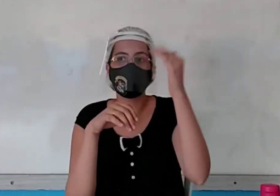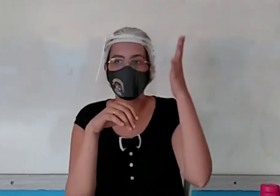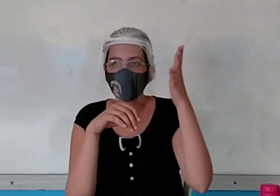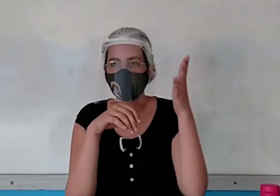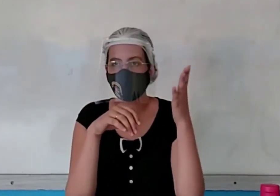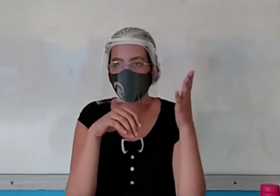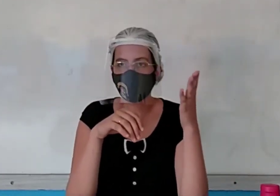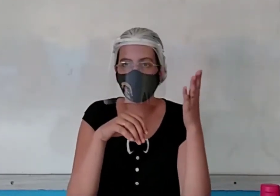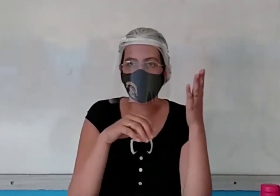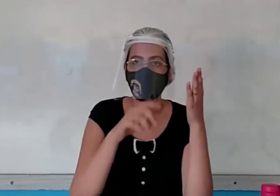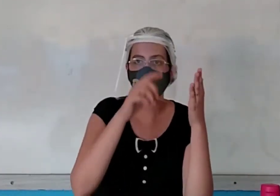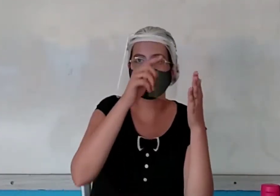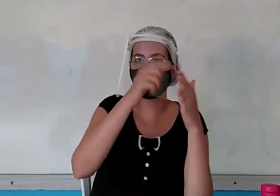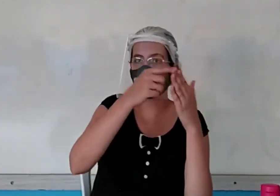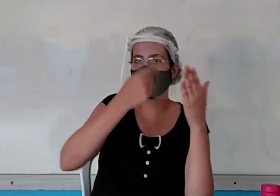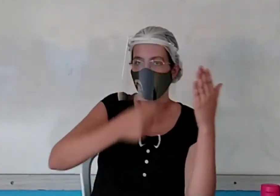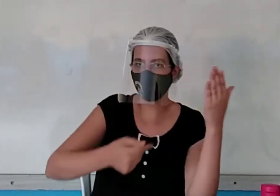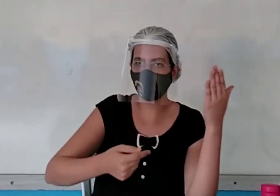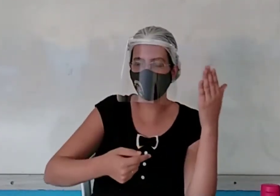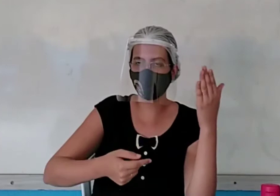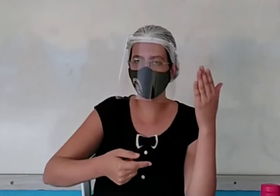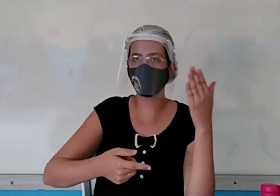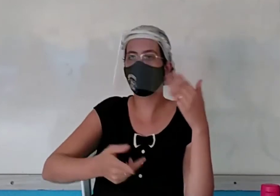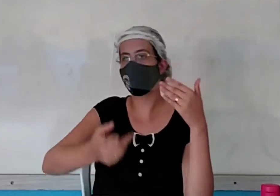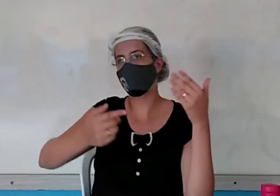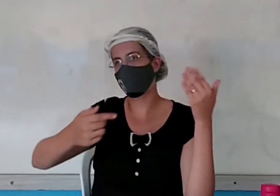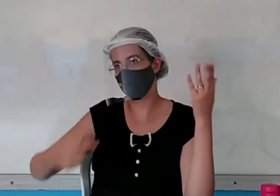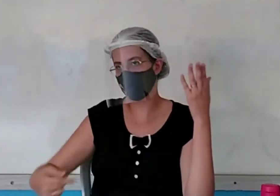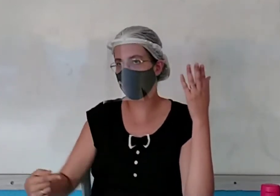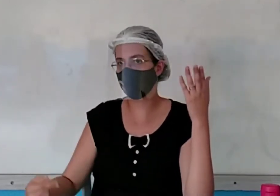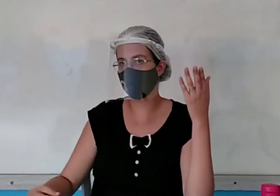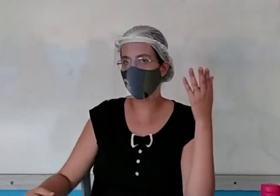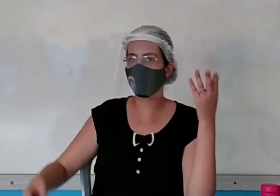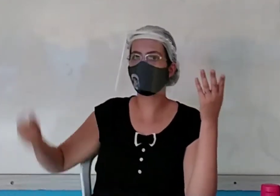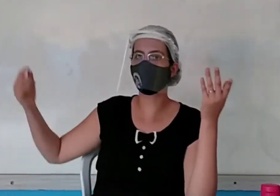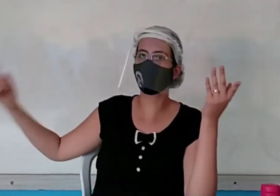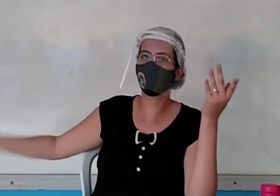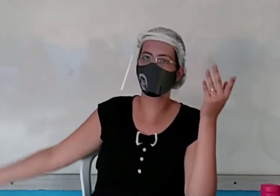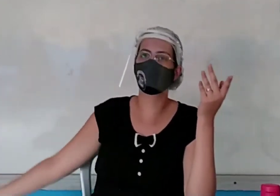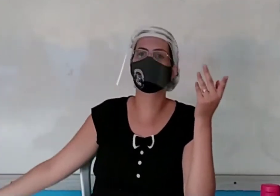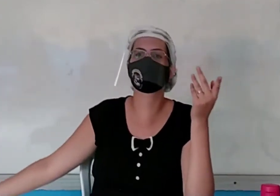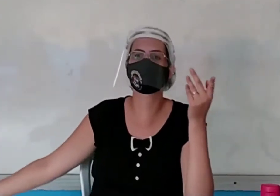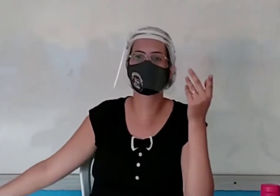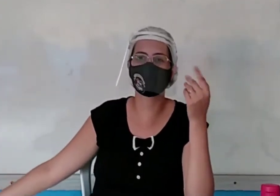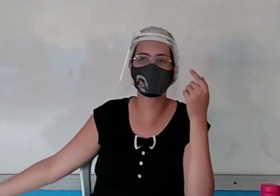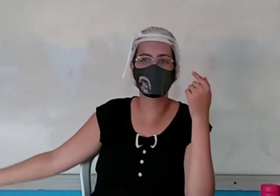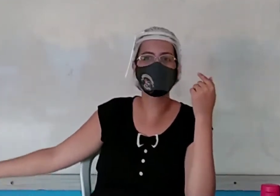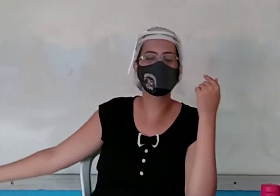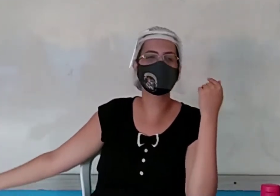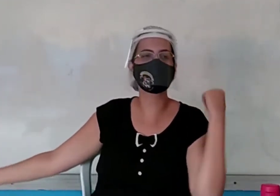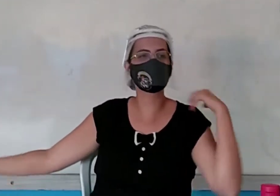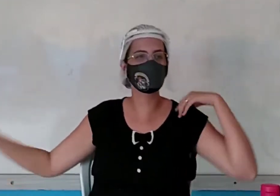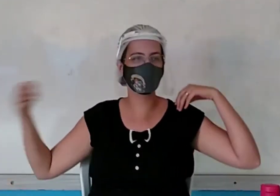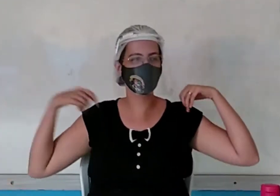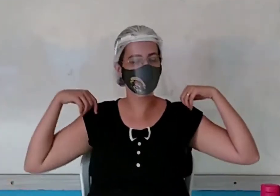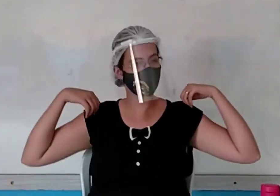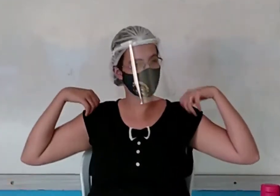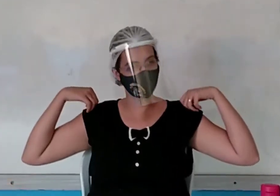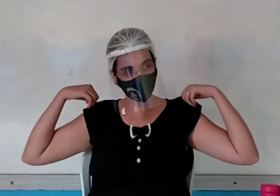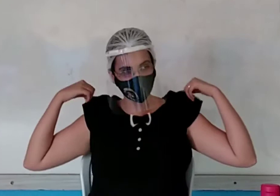saiu com o automóvel, desceu o viaduto, atravessou a avenida e atingiu o pedestre que estava lá embaixo, que não tinha nada a com a situação.